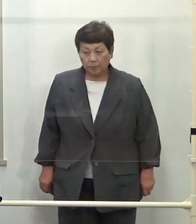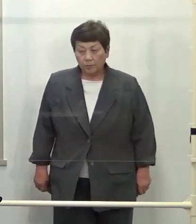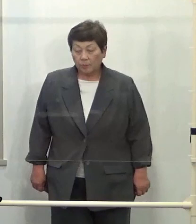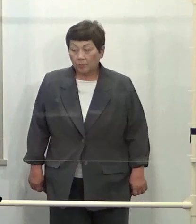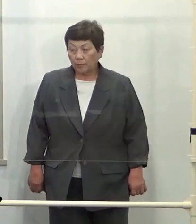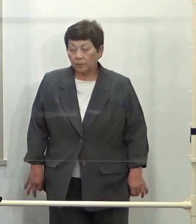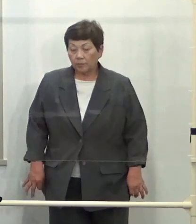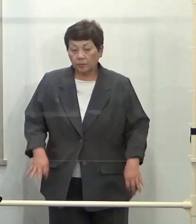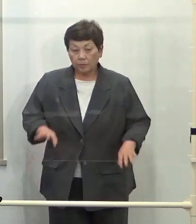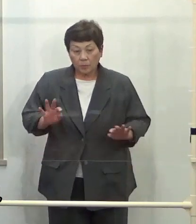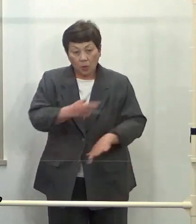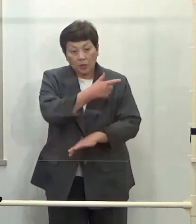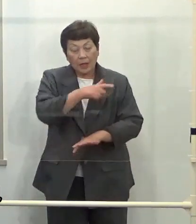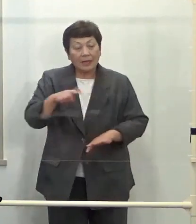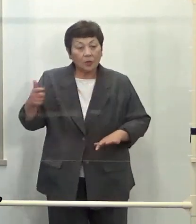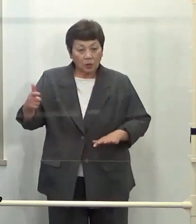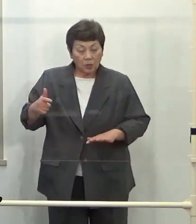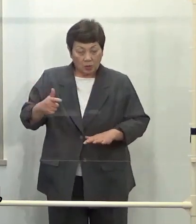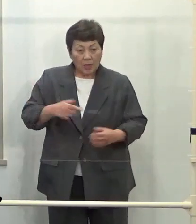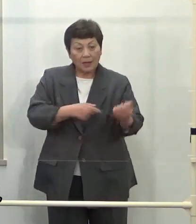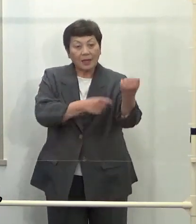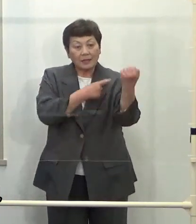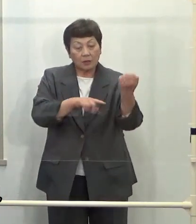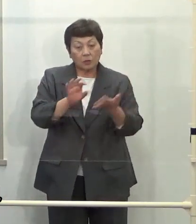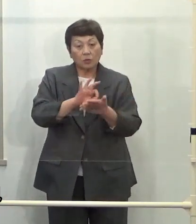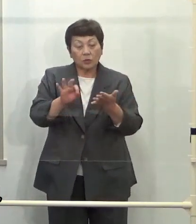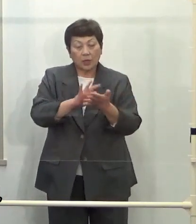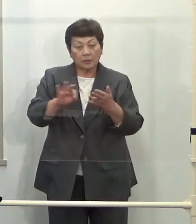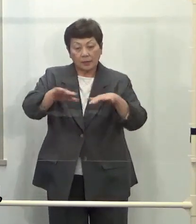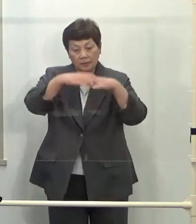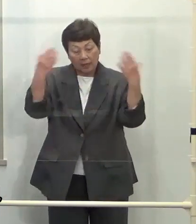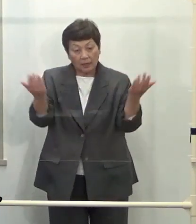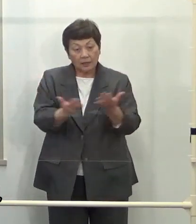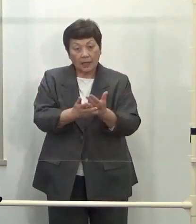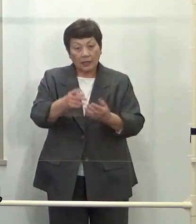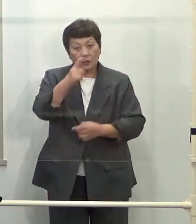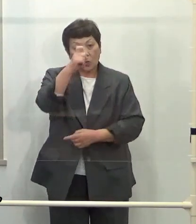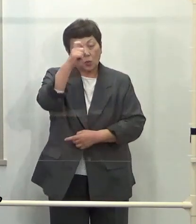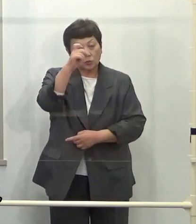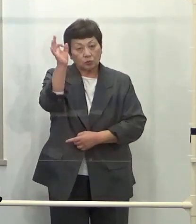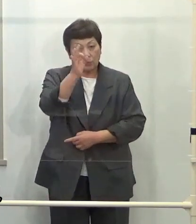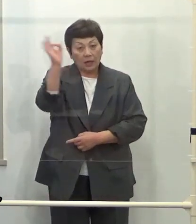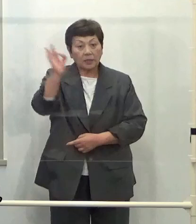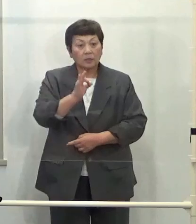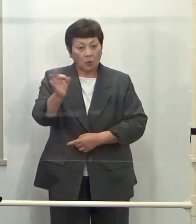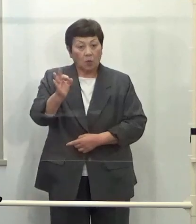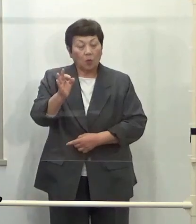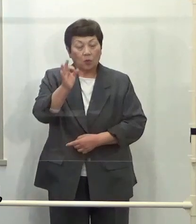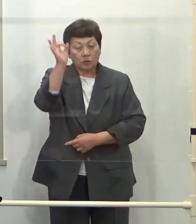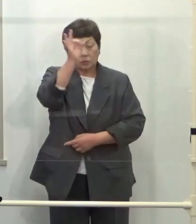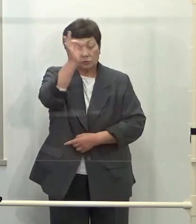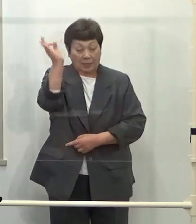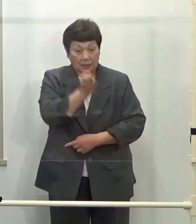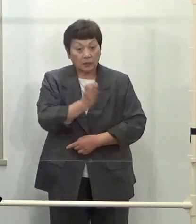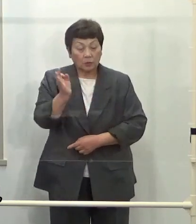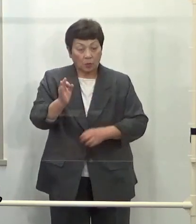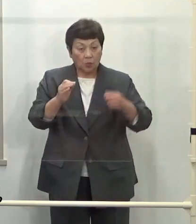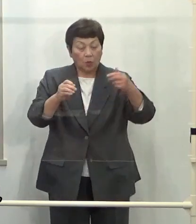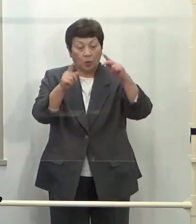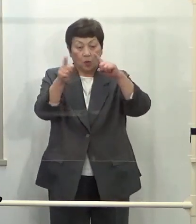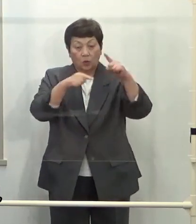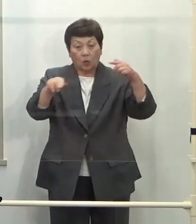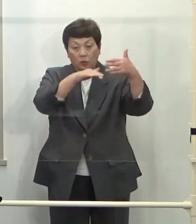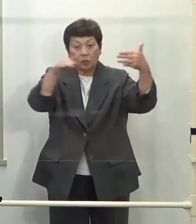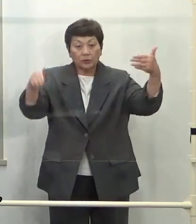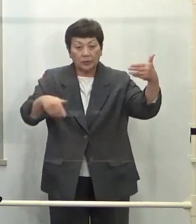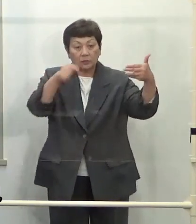これらを活用して全体の1割の公共施設の電気を賄っていく